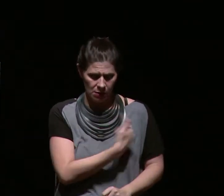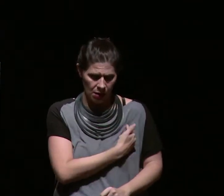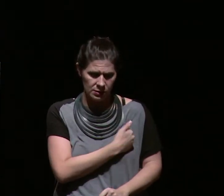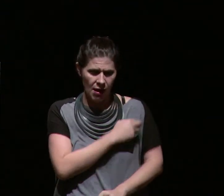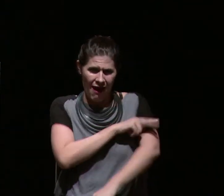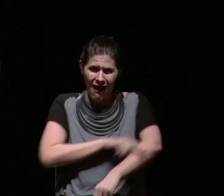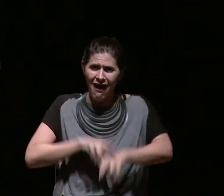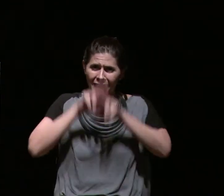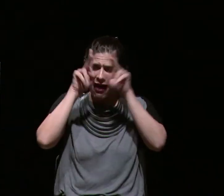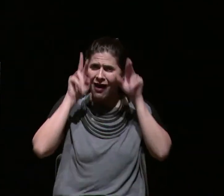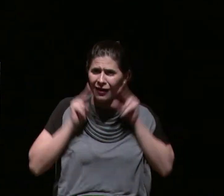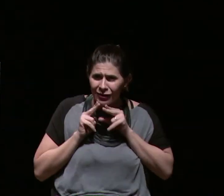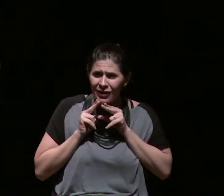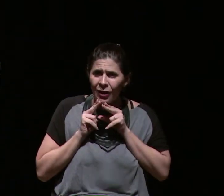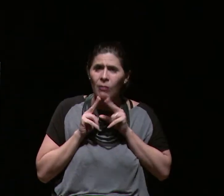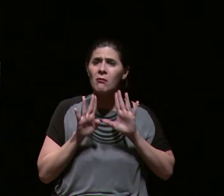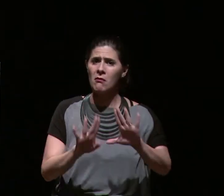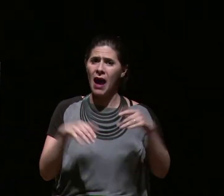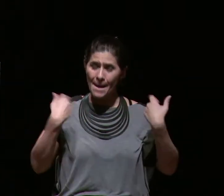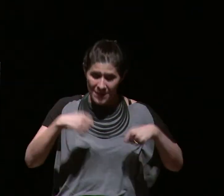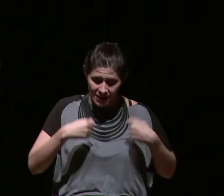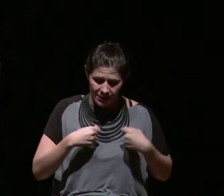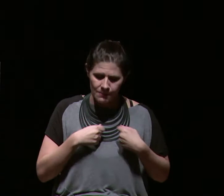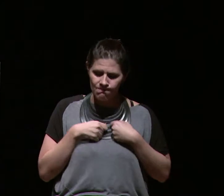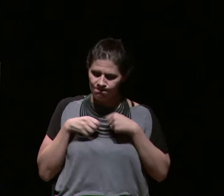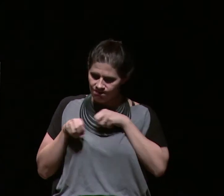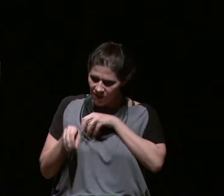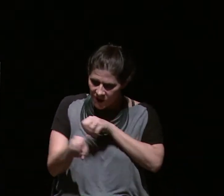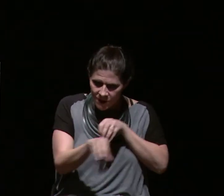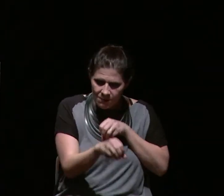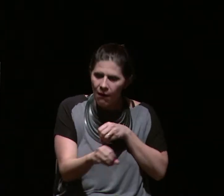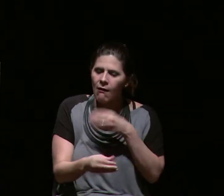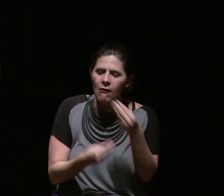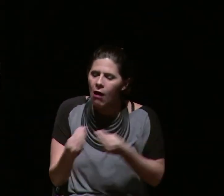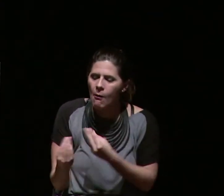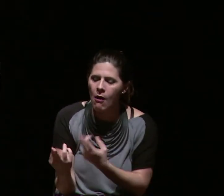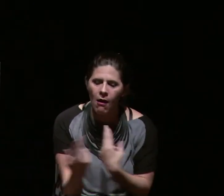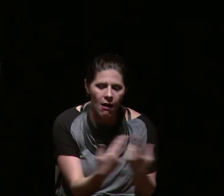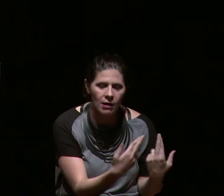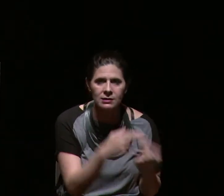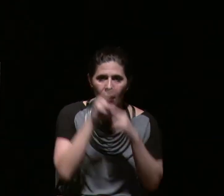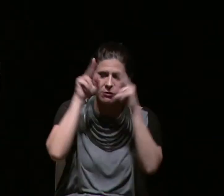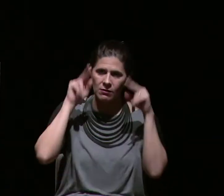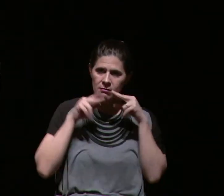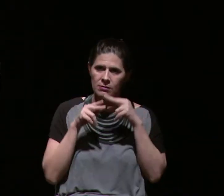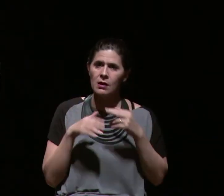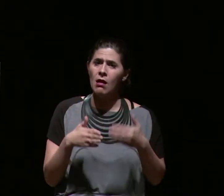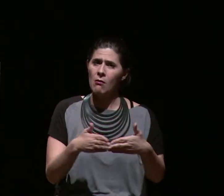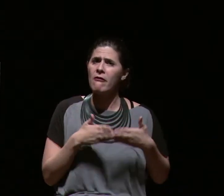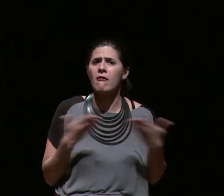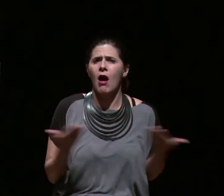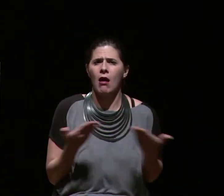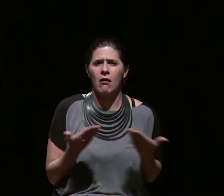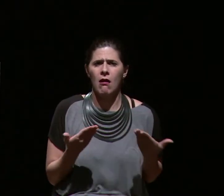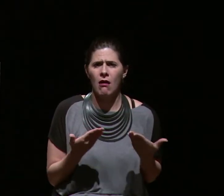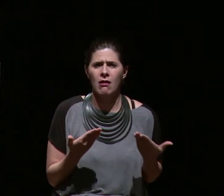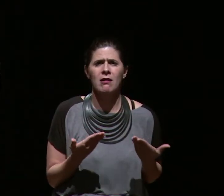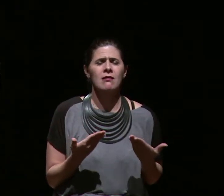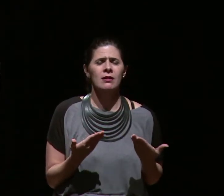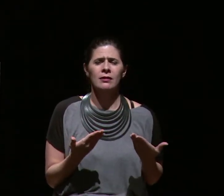dever reeducar para as relações étnico-raciais. Para tanto, por favor, cuspam agora para fora,